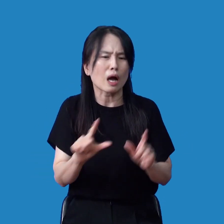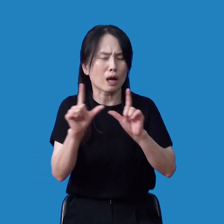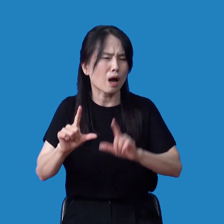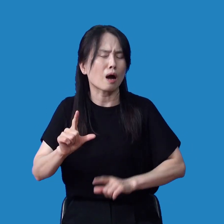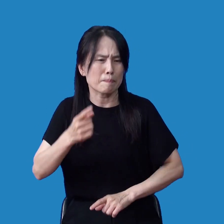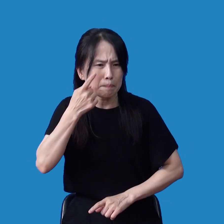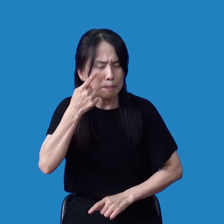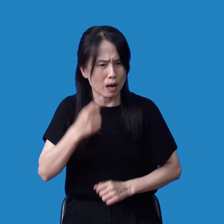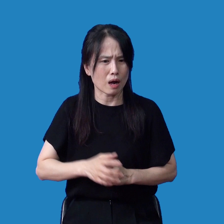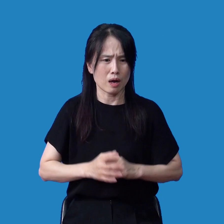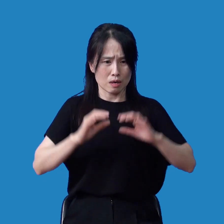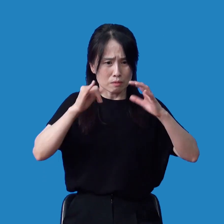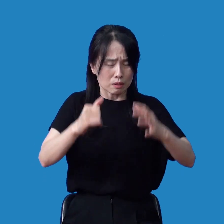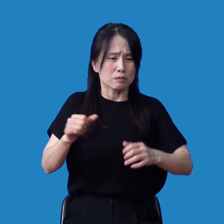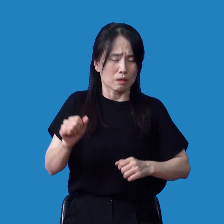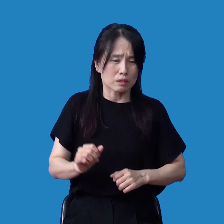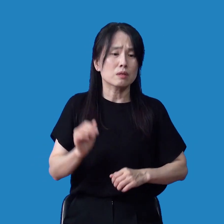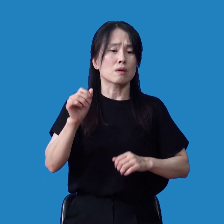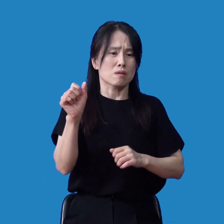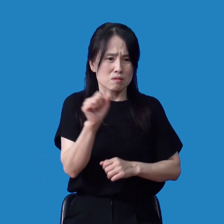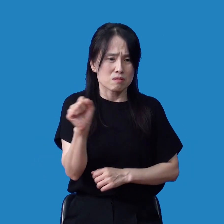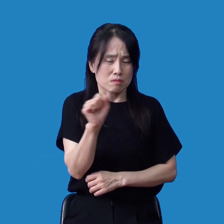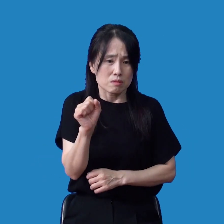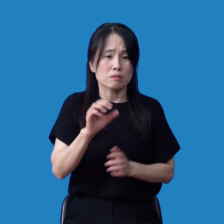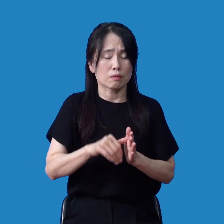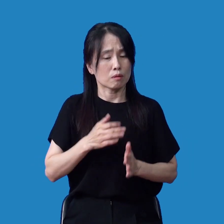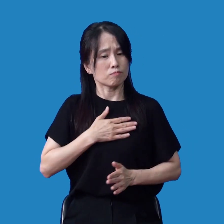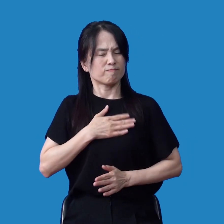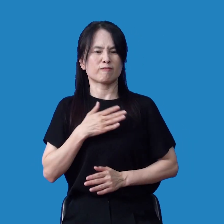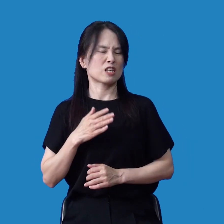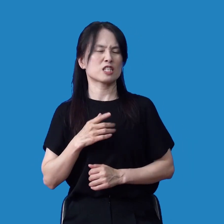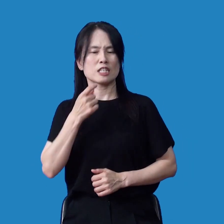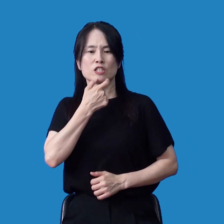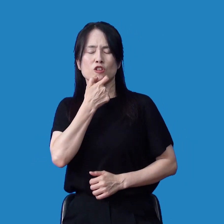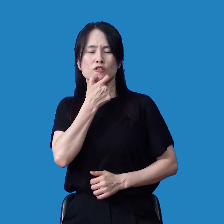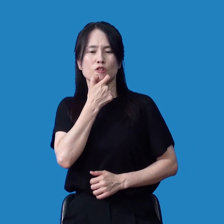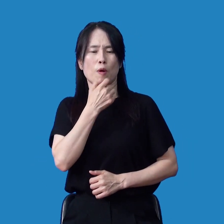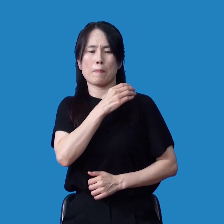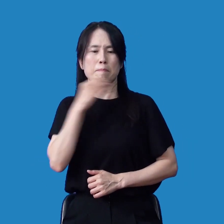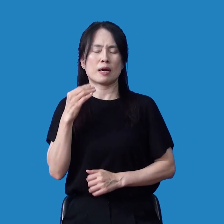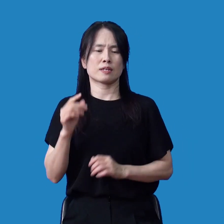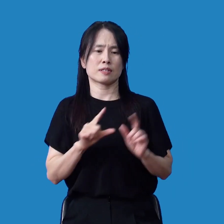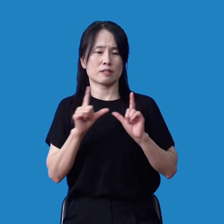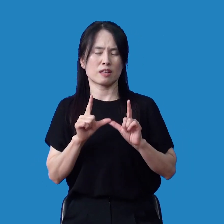흔들리는데 나는 흔들리지 않겠다고 혼자 꼿꼿이 그렇게 하면 인생이 피곤해져.